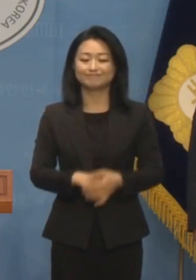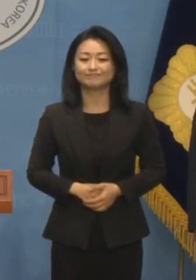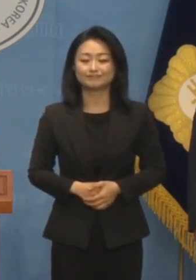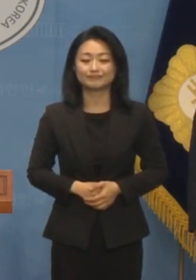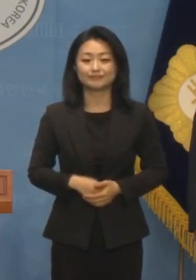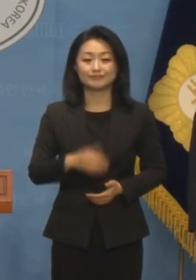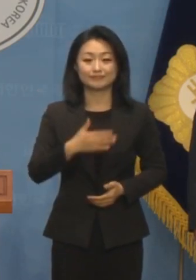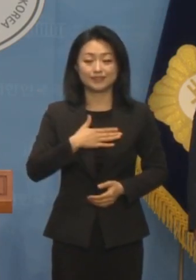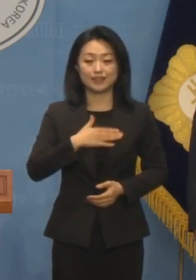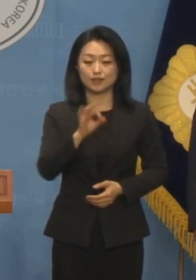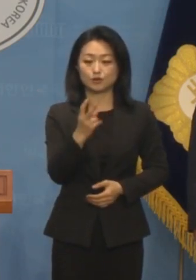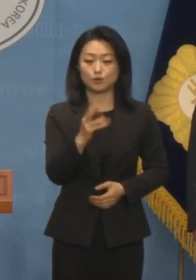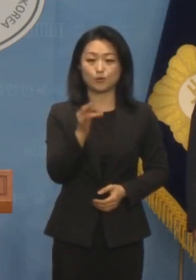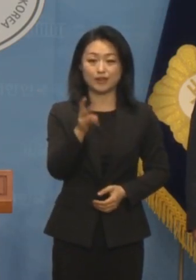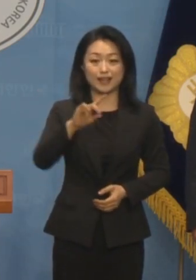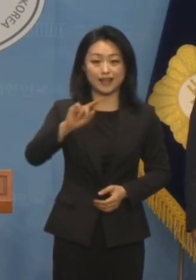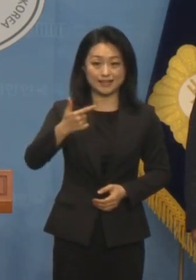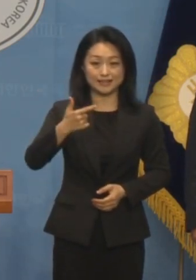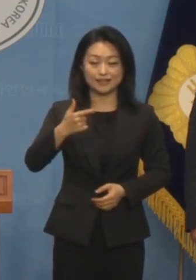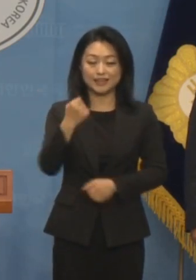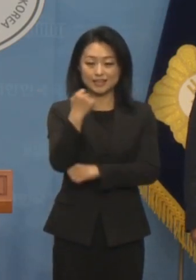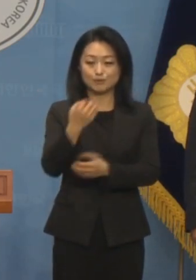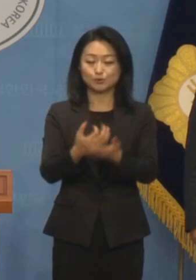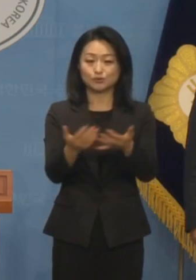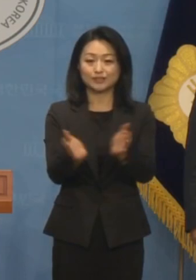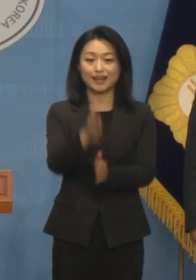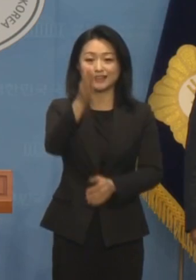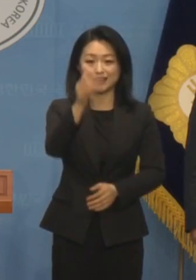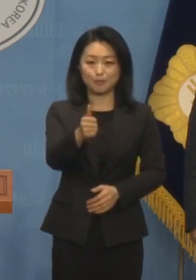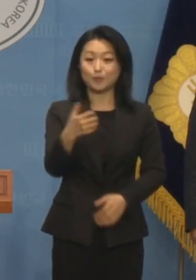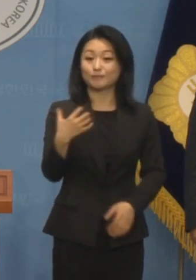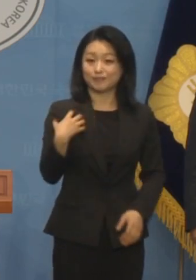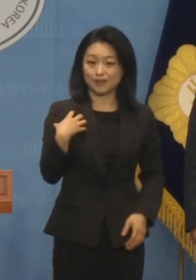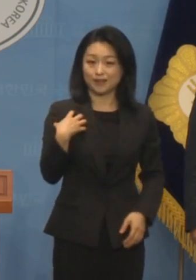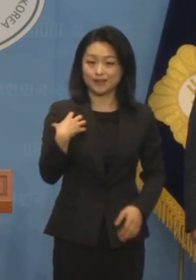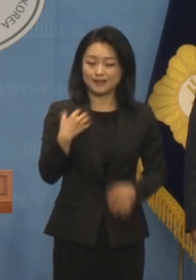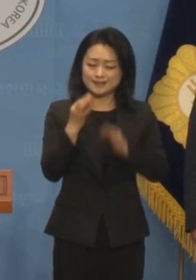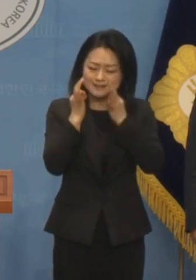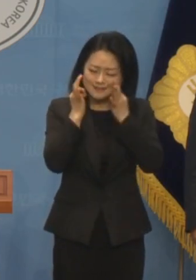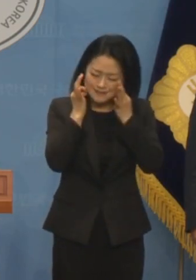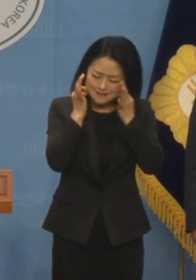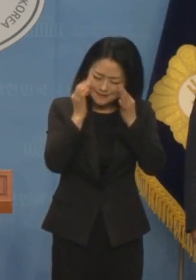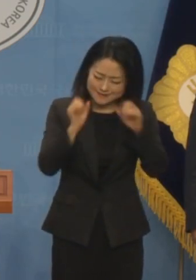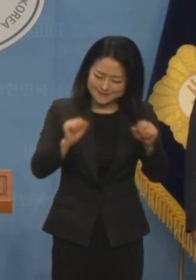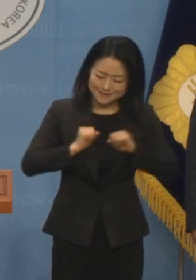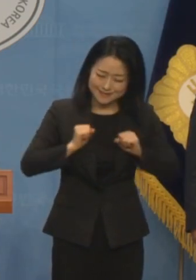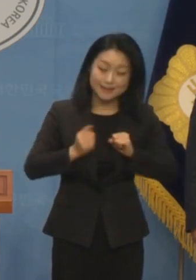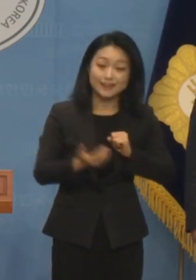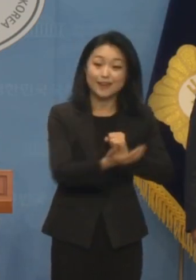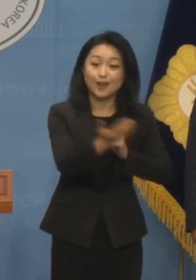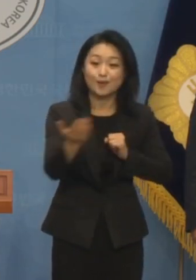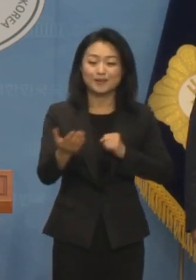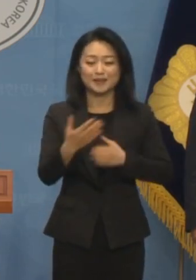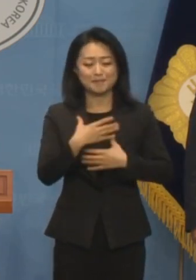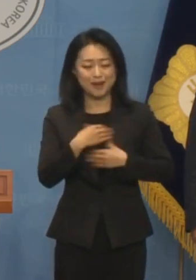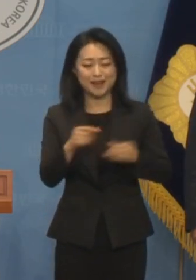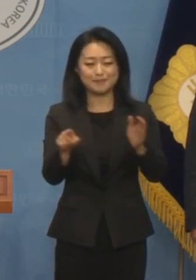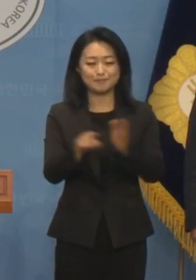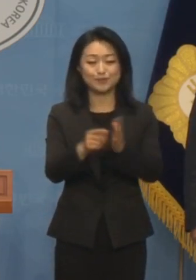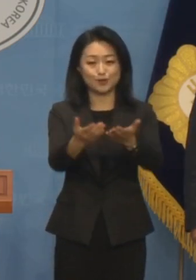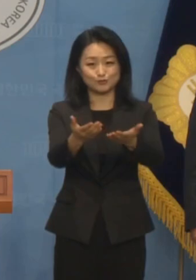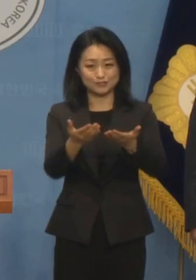저 용혜인은 오늘부터 기본소득당 신임 당대표로서 온 힘을 다해서 국민들이 마음 놓고 믿을 수